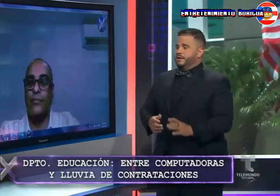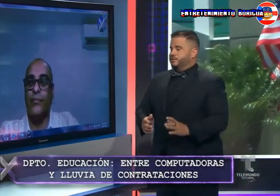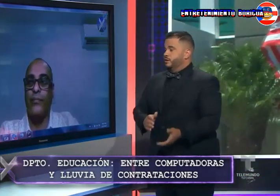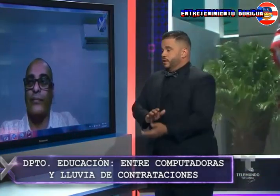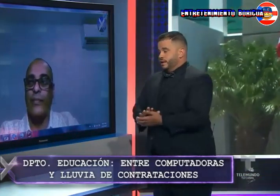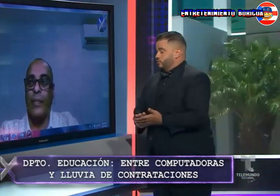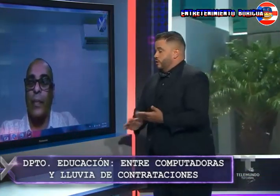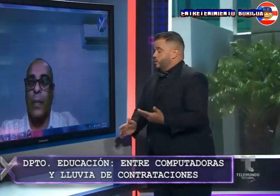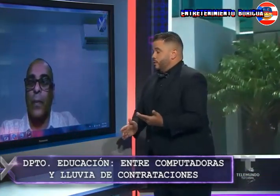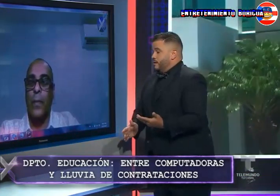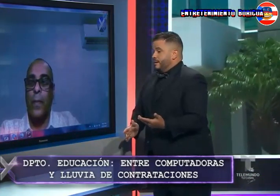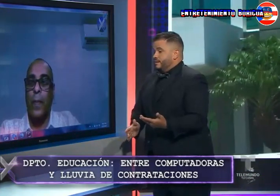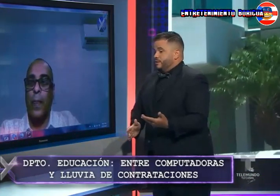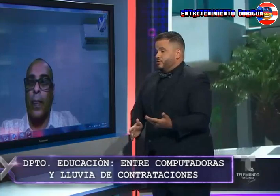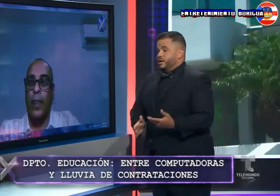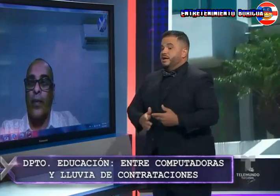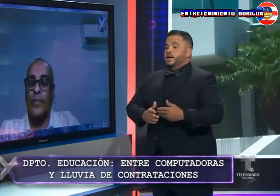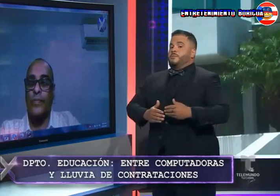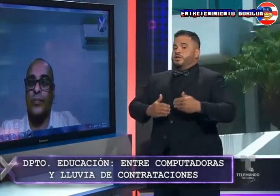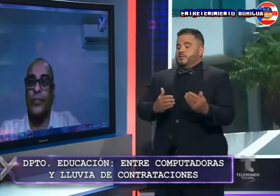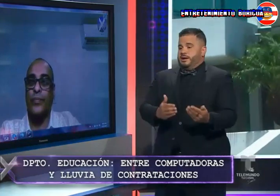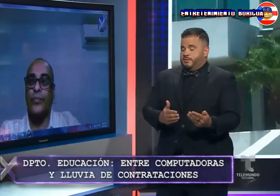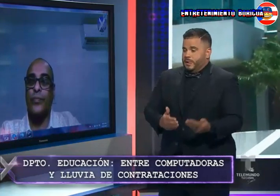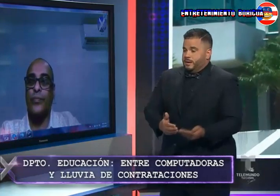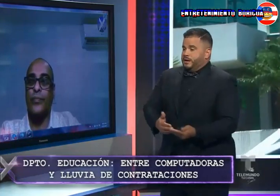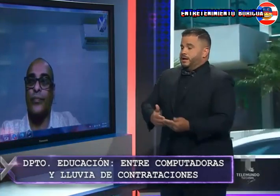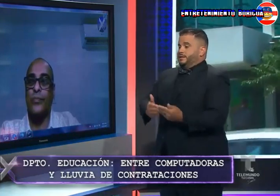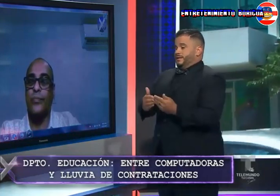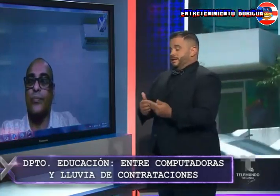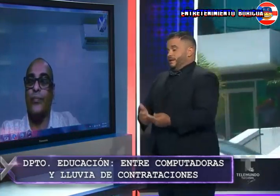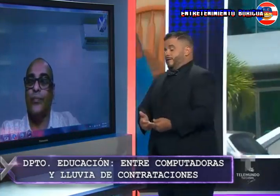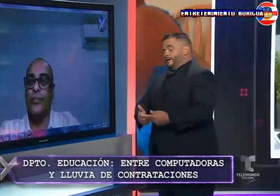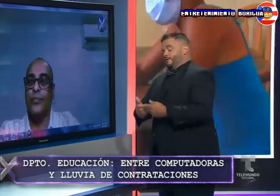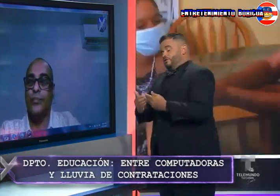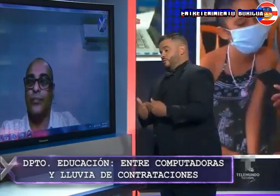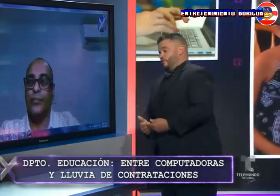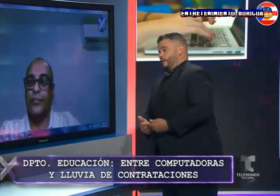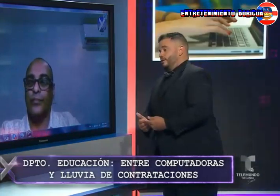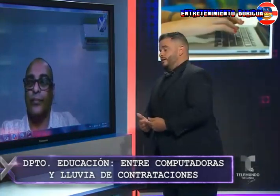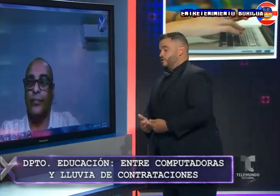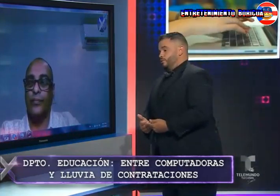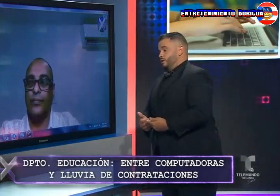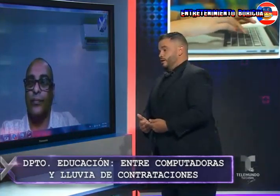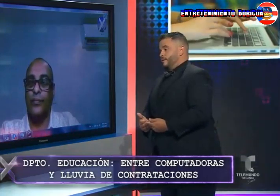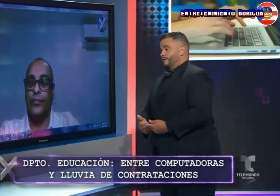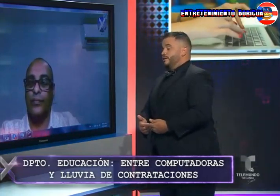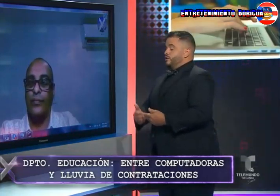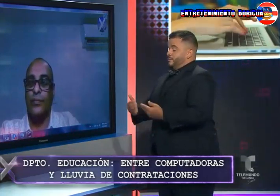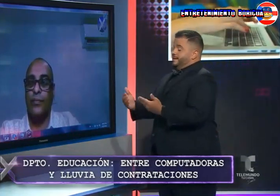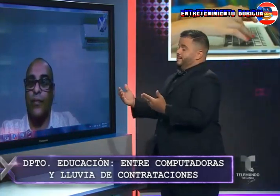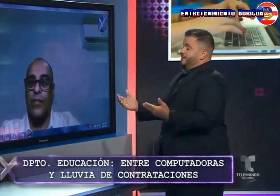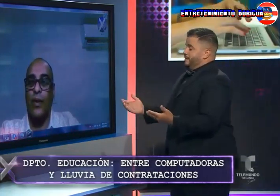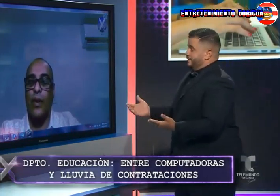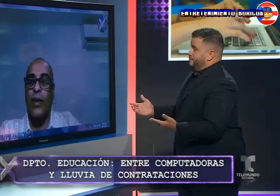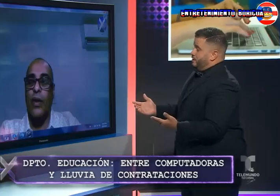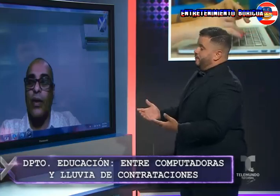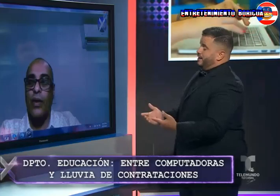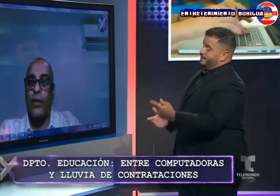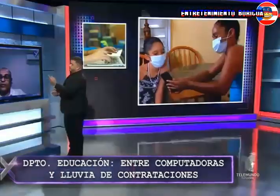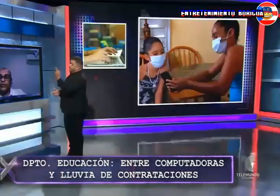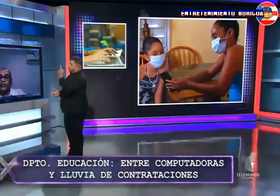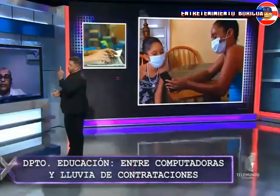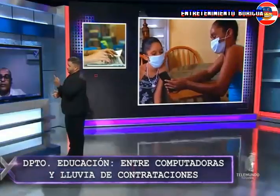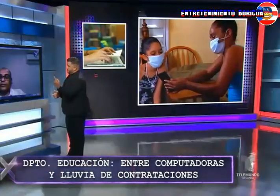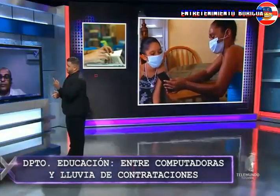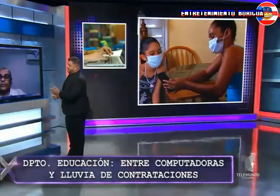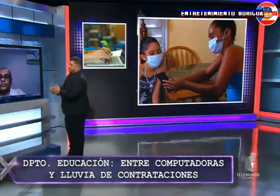llevó impresos. Y resuelto el problema para esa persona, pero de nuevo, si desde febrero se supone tuviéramos estas computadoras repartiéndose, precisamente parte del problema fue que se